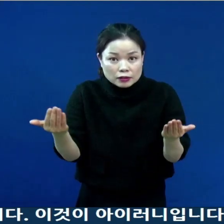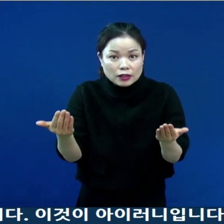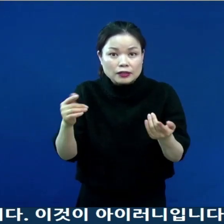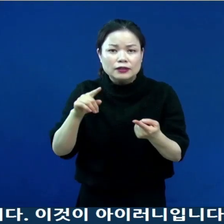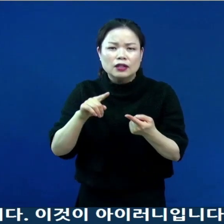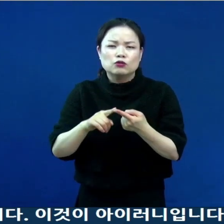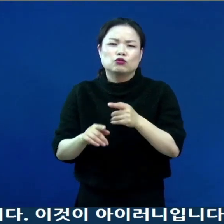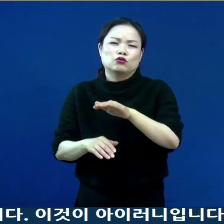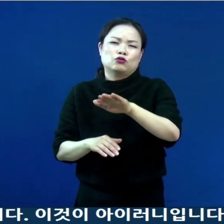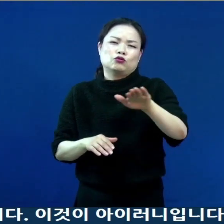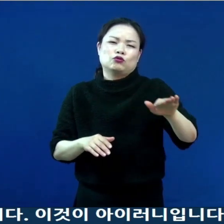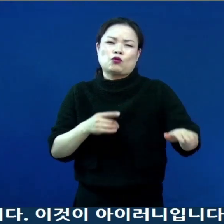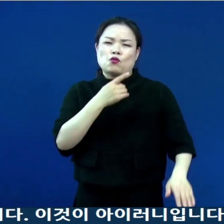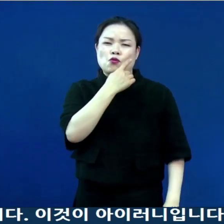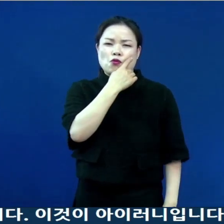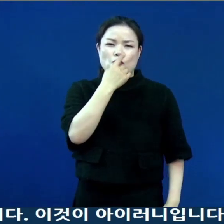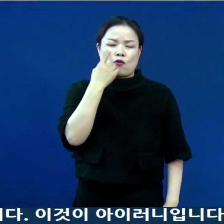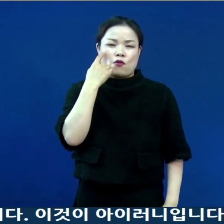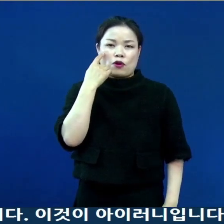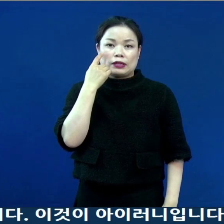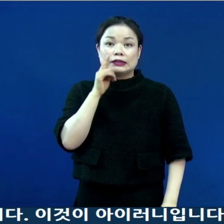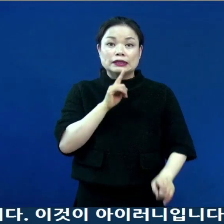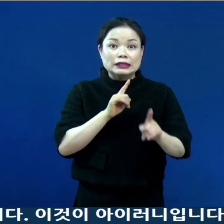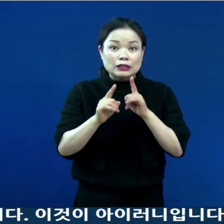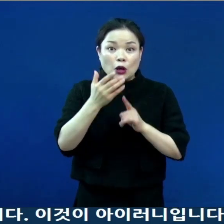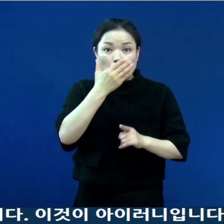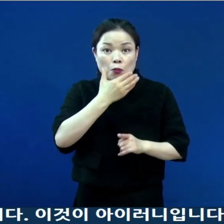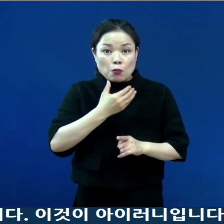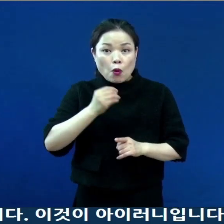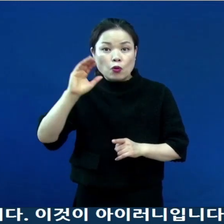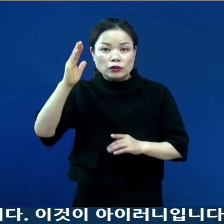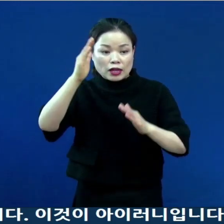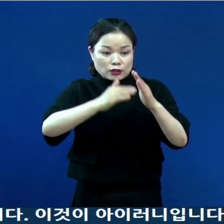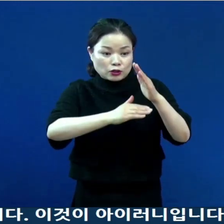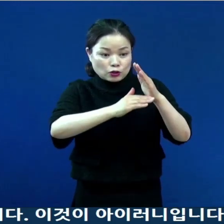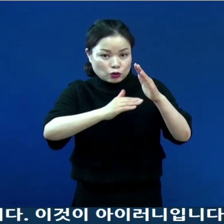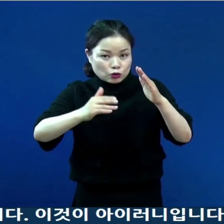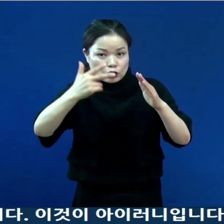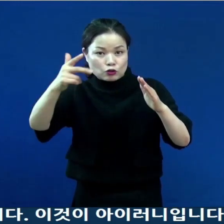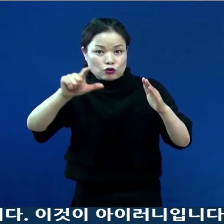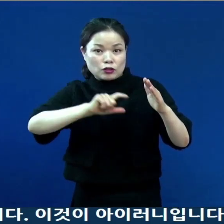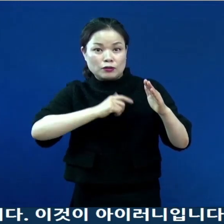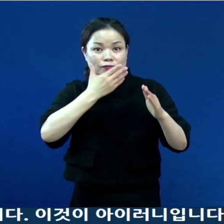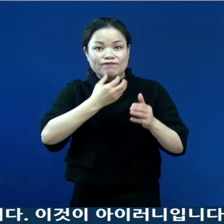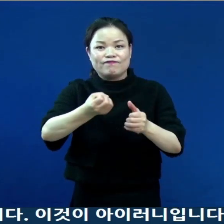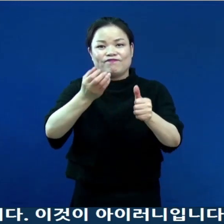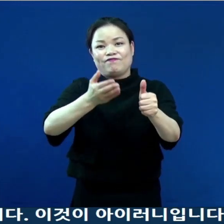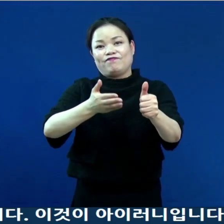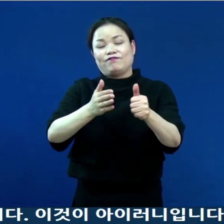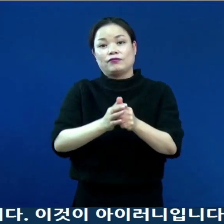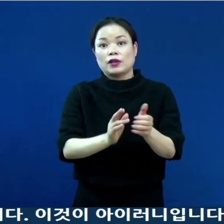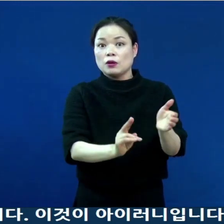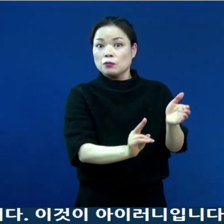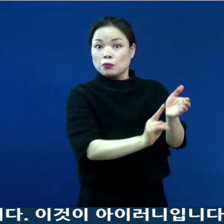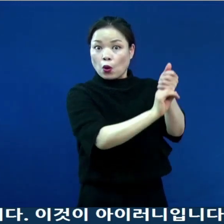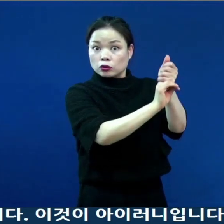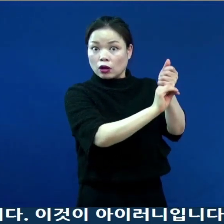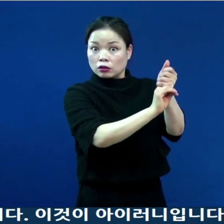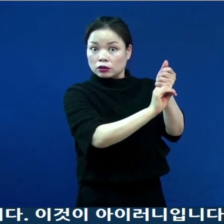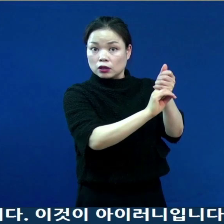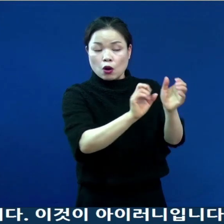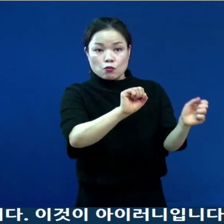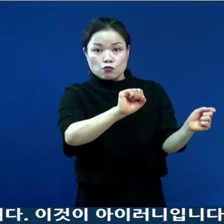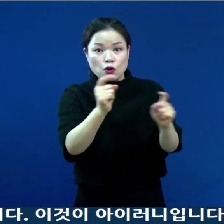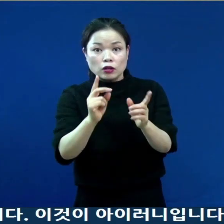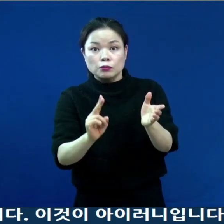것을 우리가 확인하고 증언할 수 있는 복된 성도 되시기를 주의 이름으로 축원합니다. 표적이, 부활의